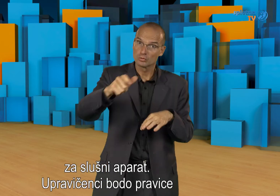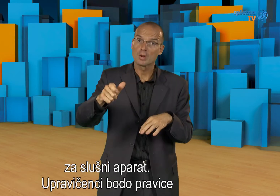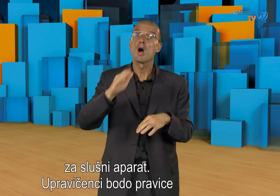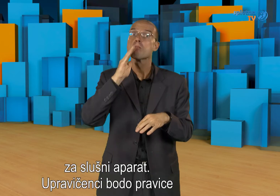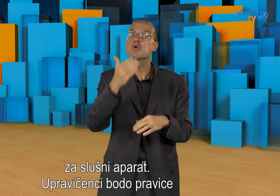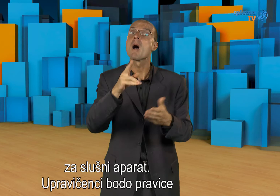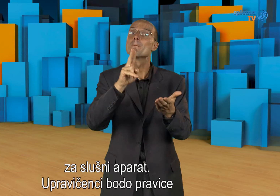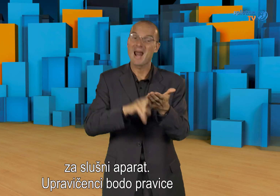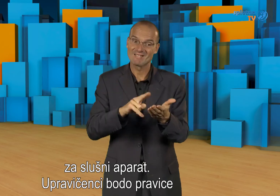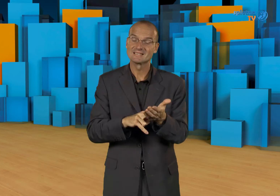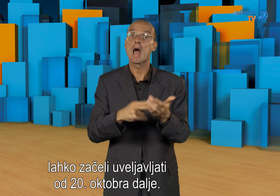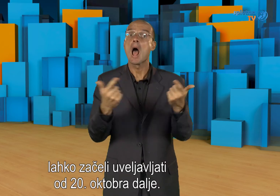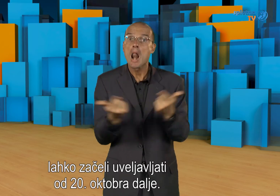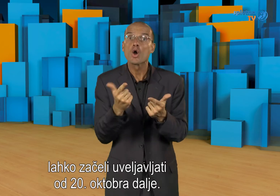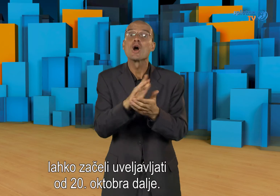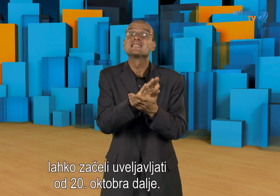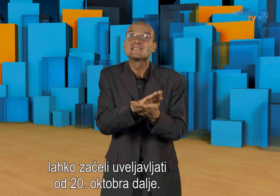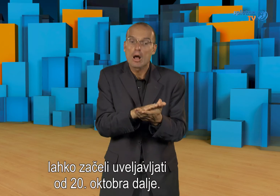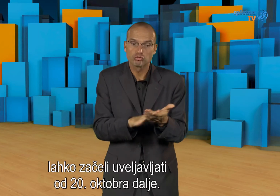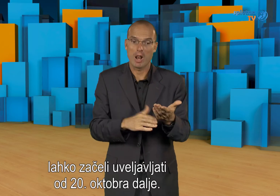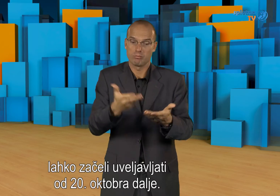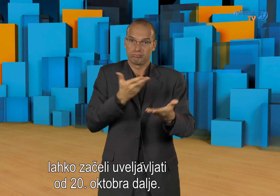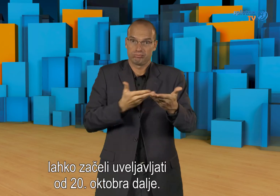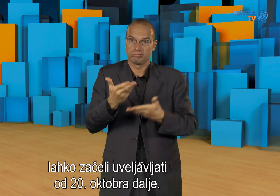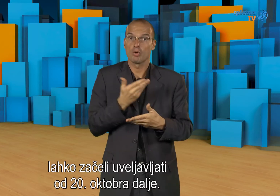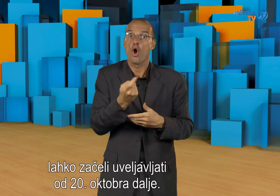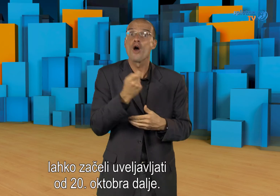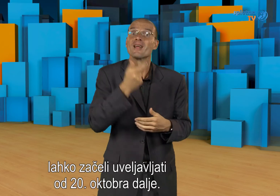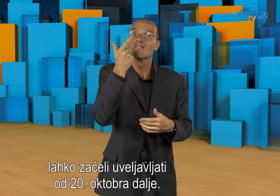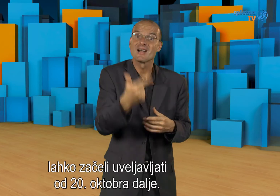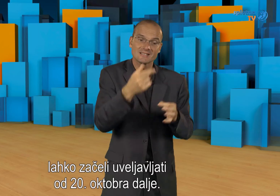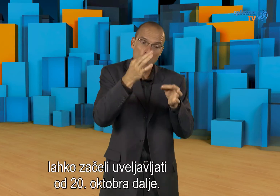Upravičenci bodo pravice lahko začeli uveljavljati od 20. oktobra dalje.